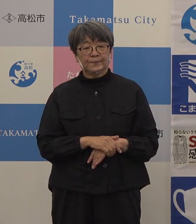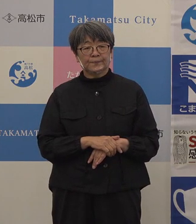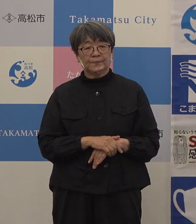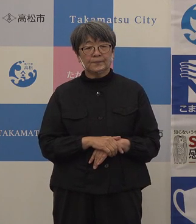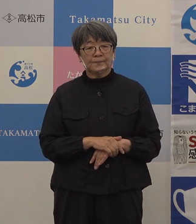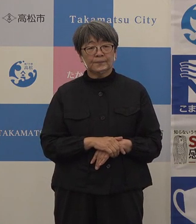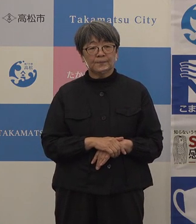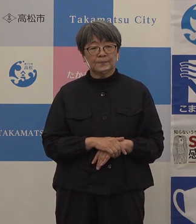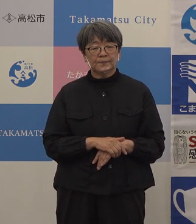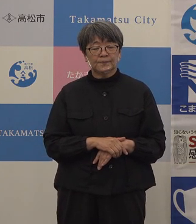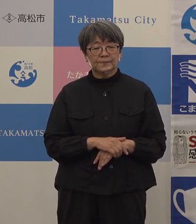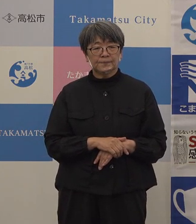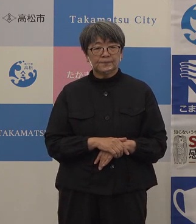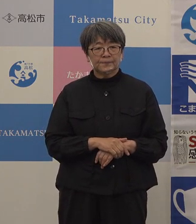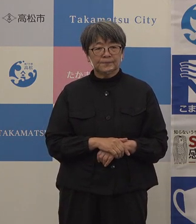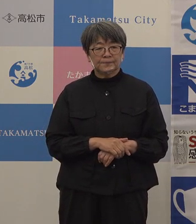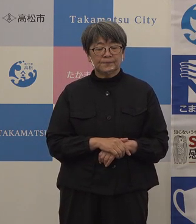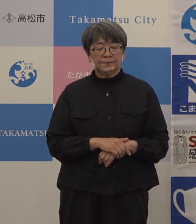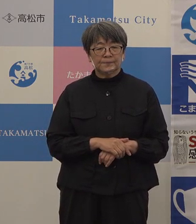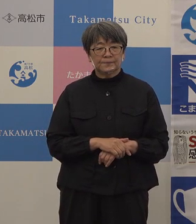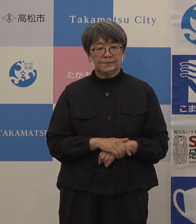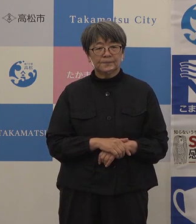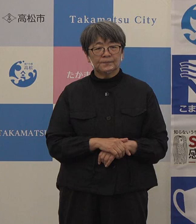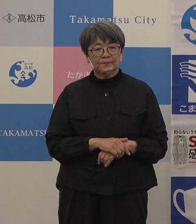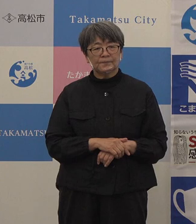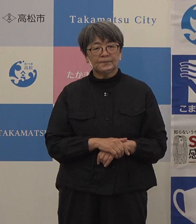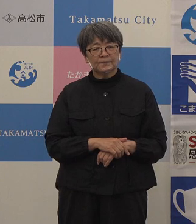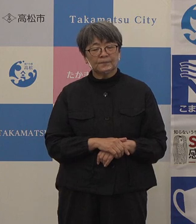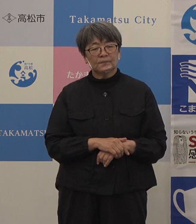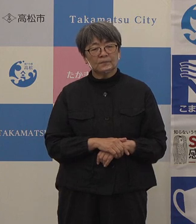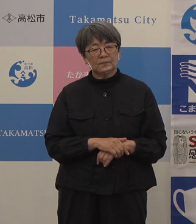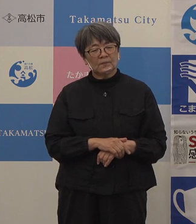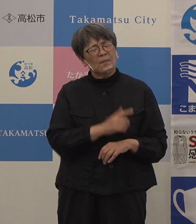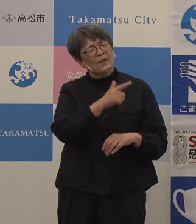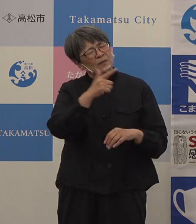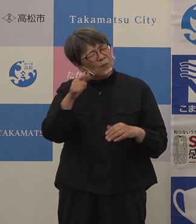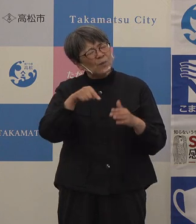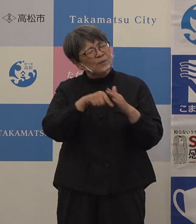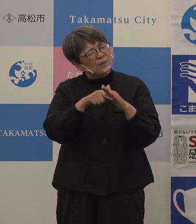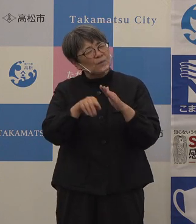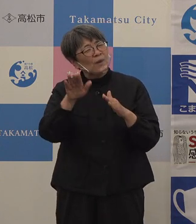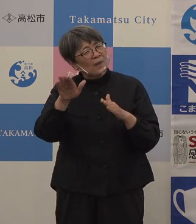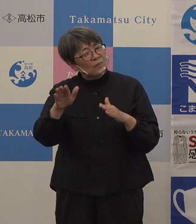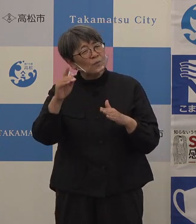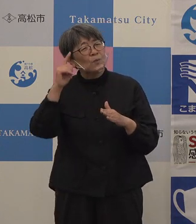いろいろと原因とかっていうのもいろいろ考えられるとは思うんですけれども、